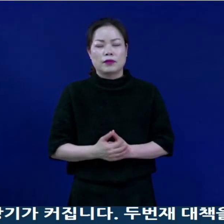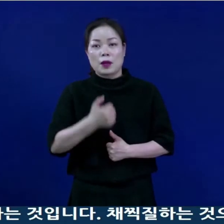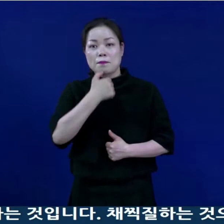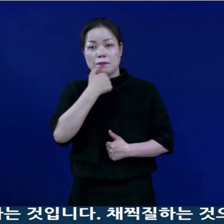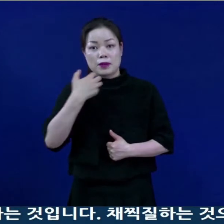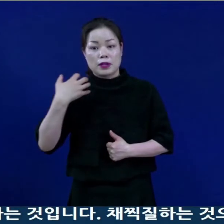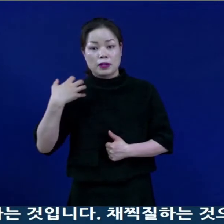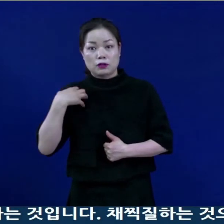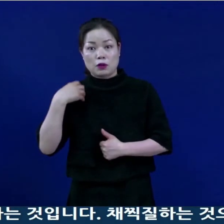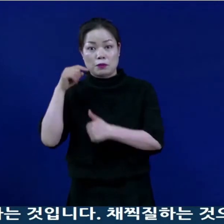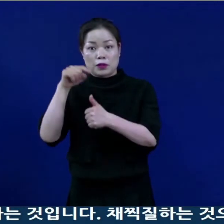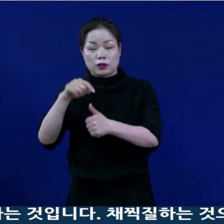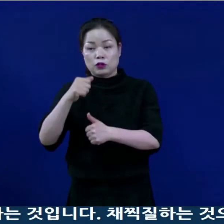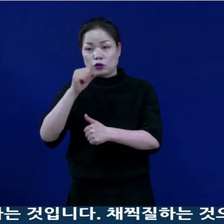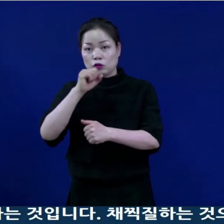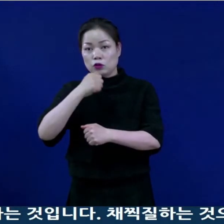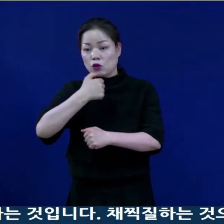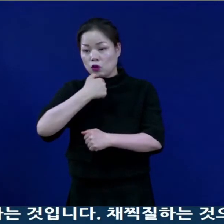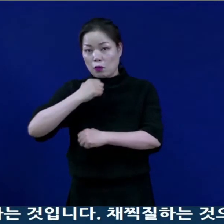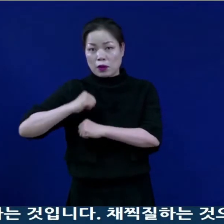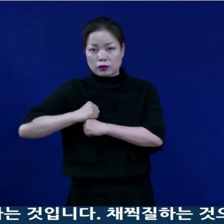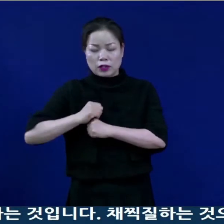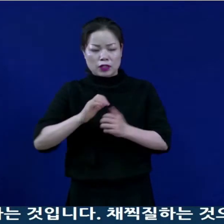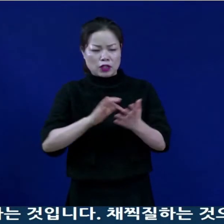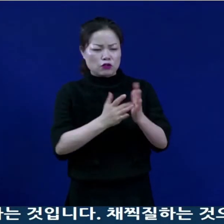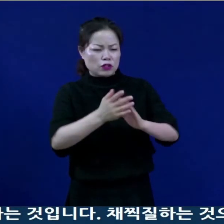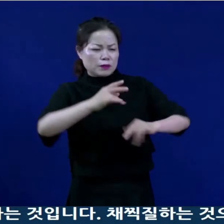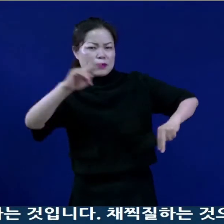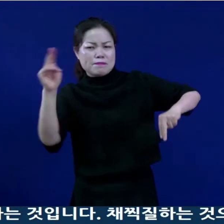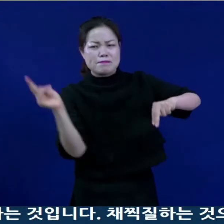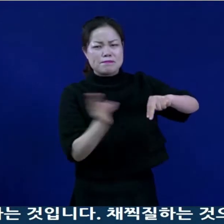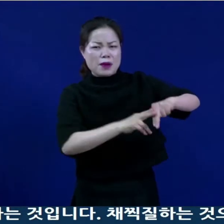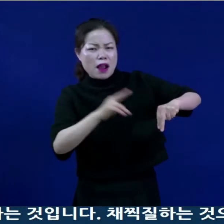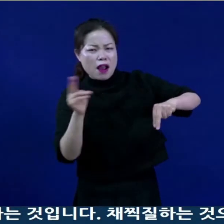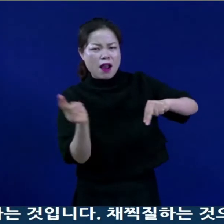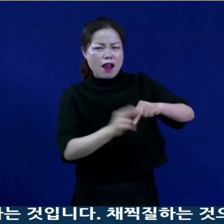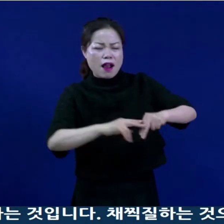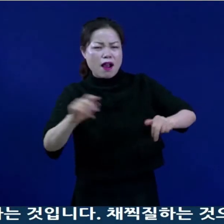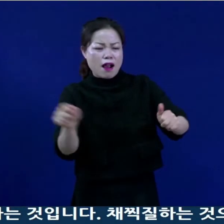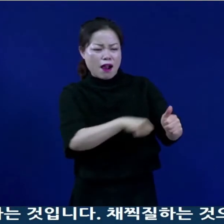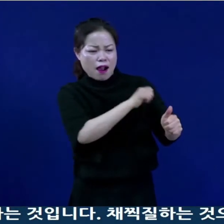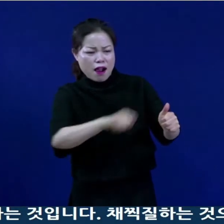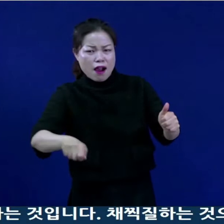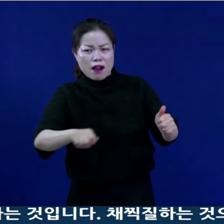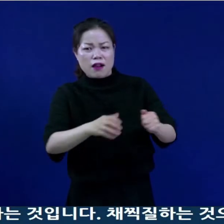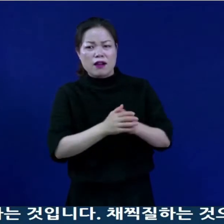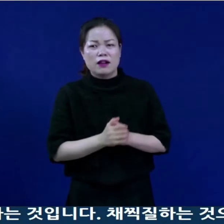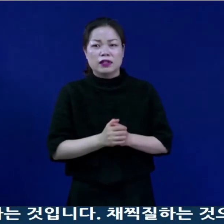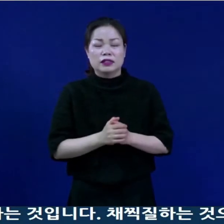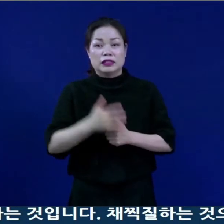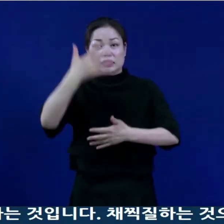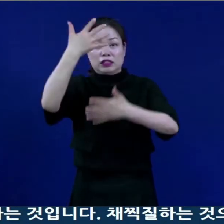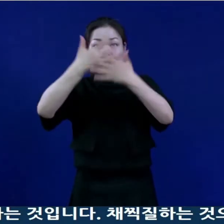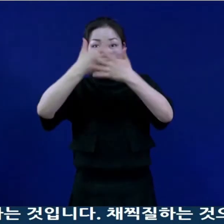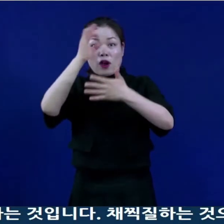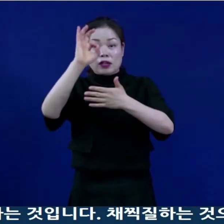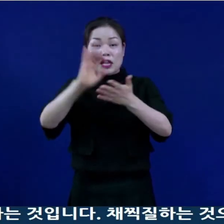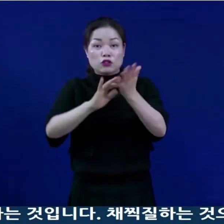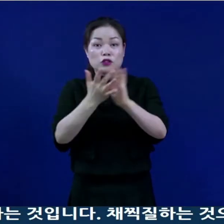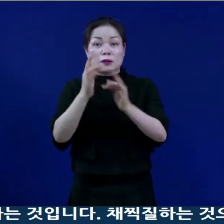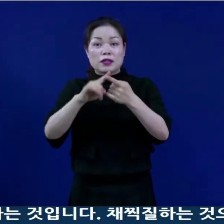빌라도의 명령을 따라서 로마 군인들이 예수님을 채찍질을 하죠. 이런 패션 오브 크라이스트라는 영화에 보면